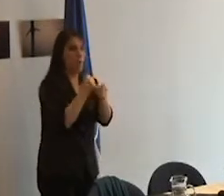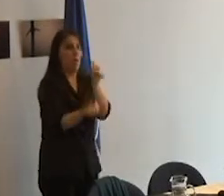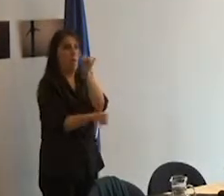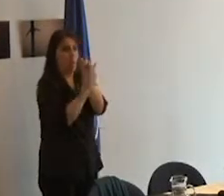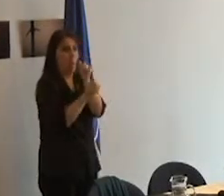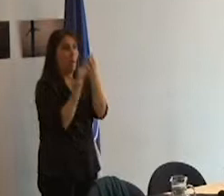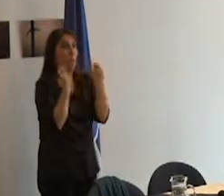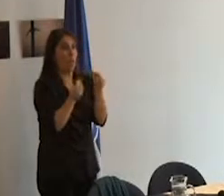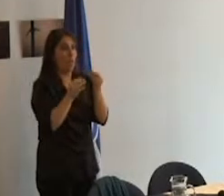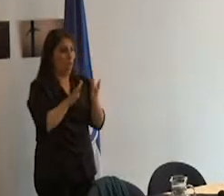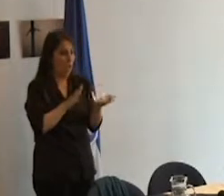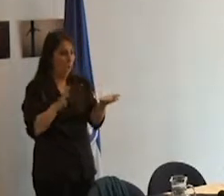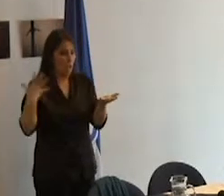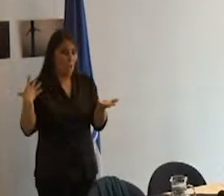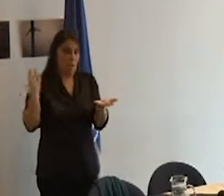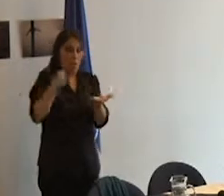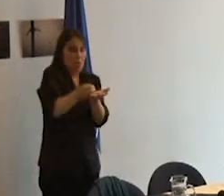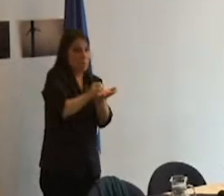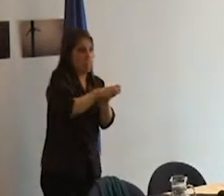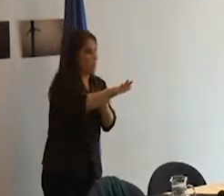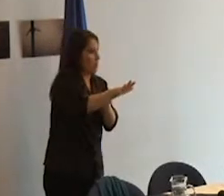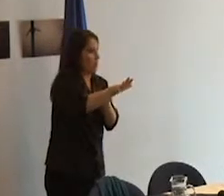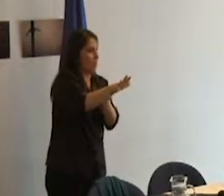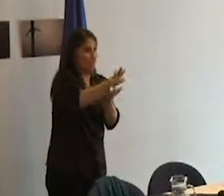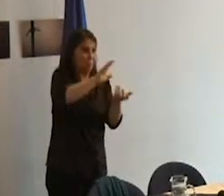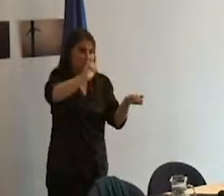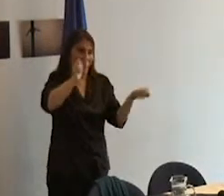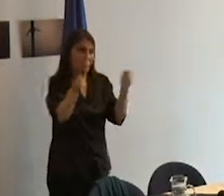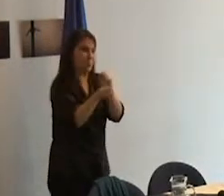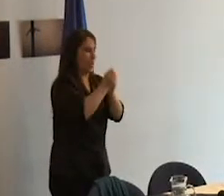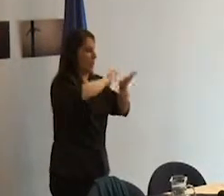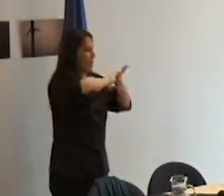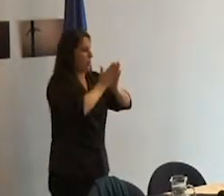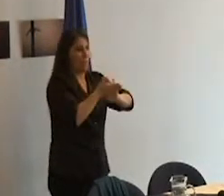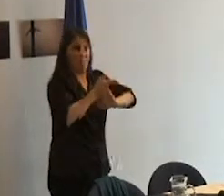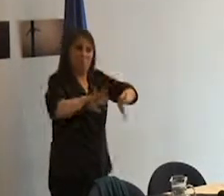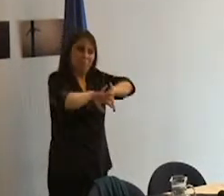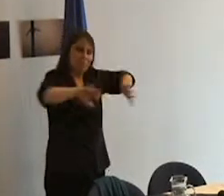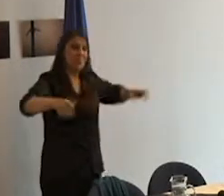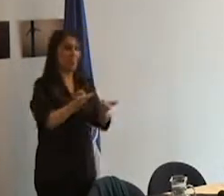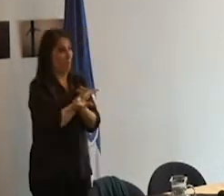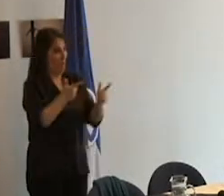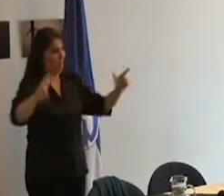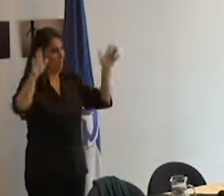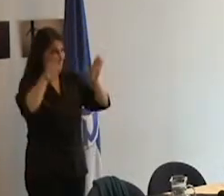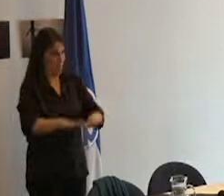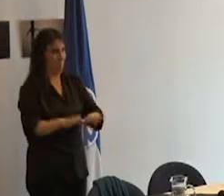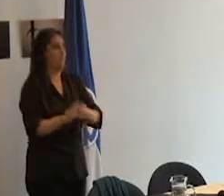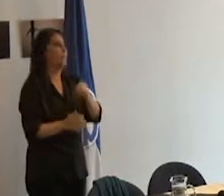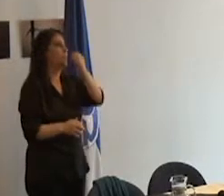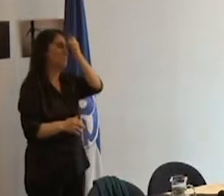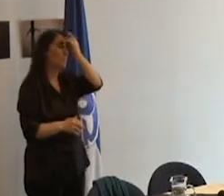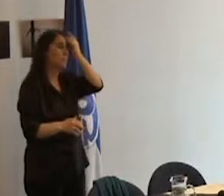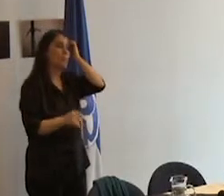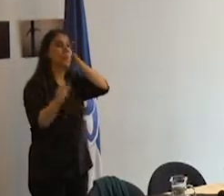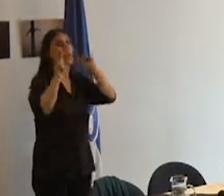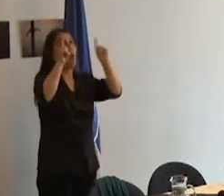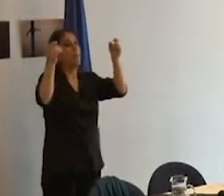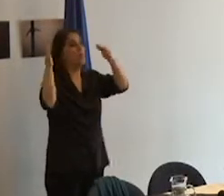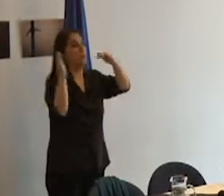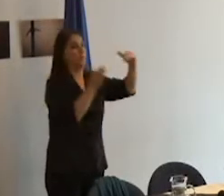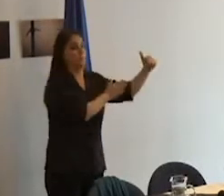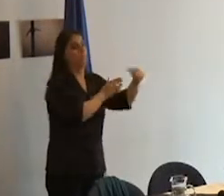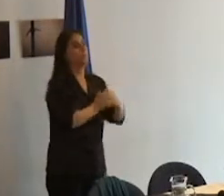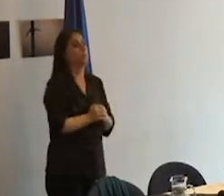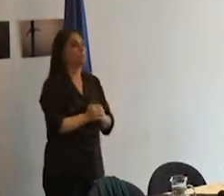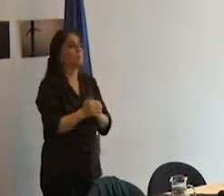la decolonialidad. Cierro la cita. A pesar de los discursos de los últimos años del siglo XX y estos primeros 14